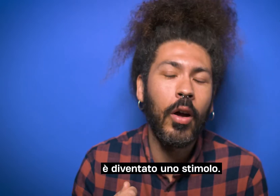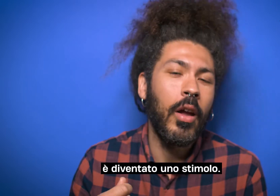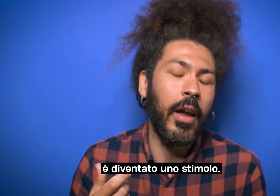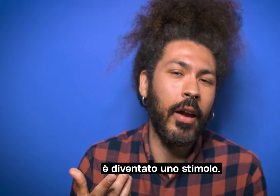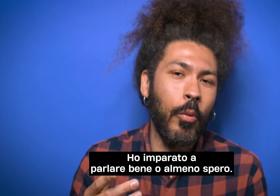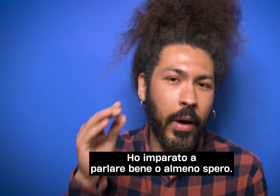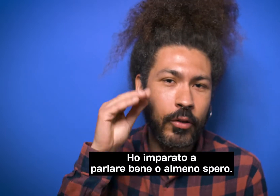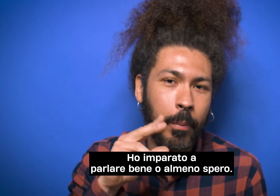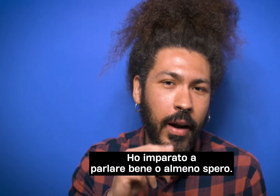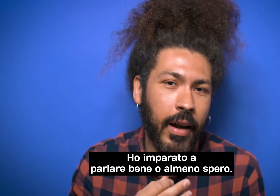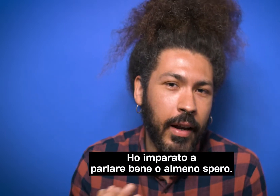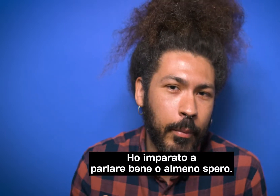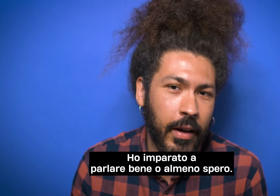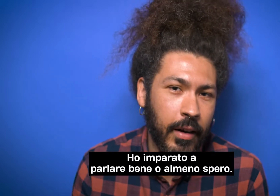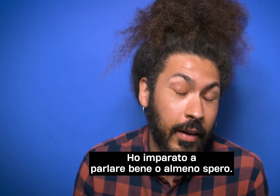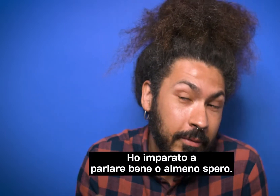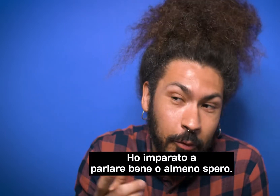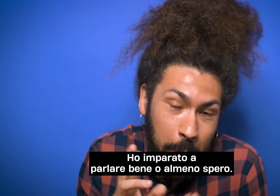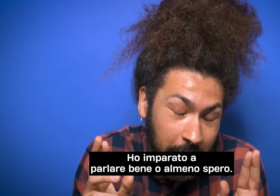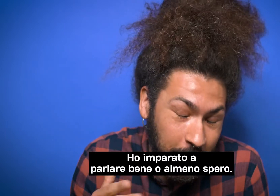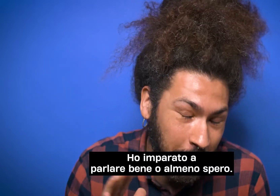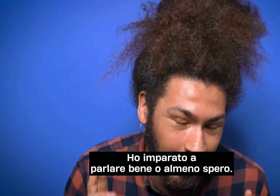e ho imparato a parlare bene, almeno spero.